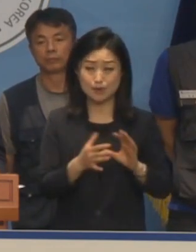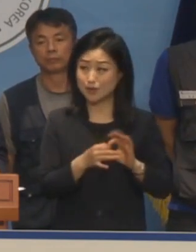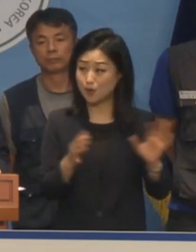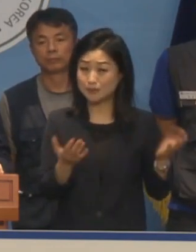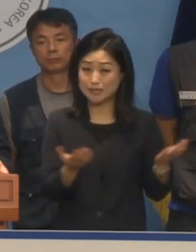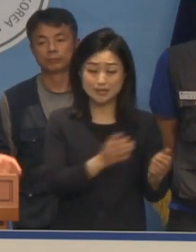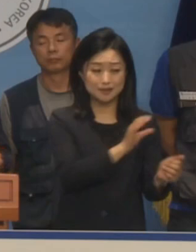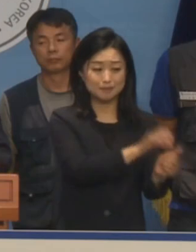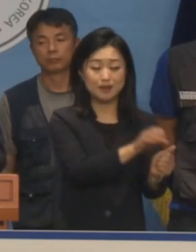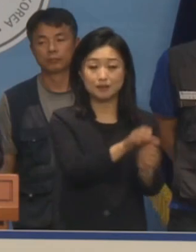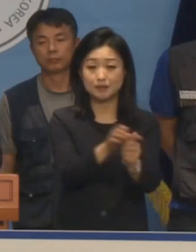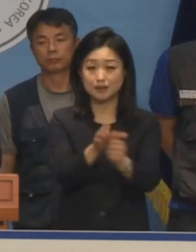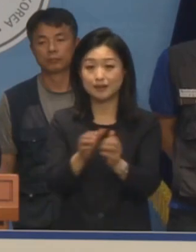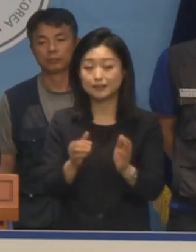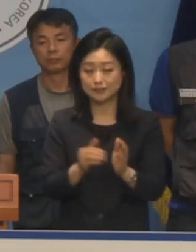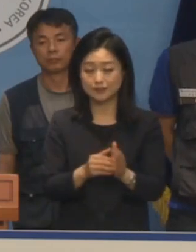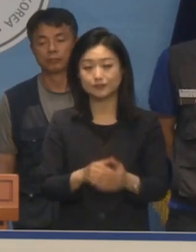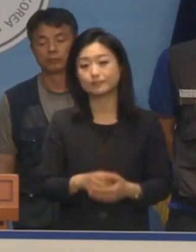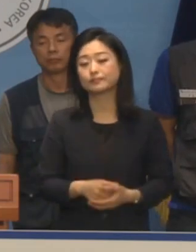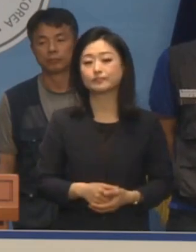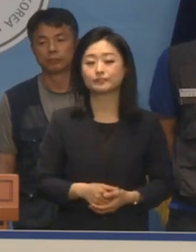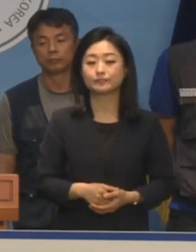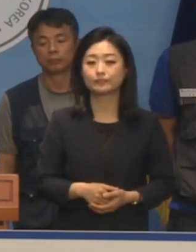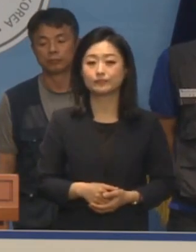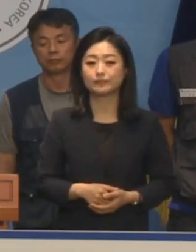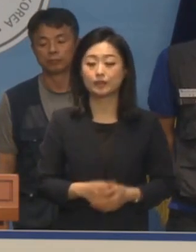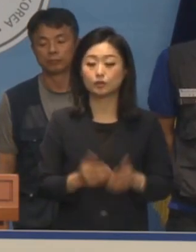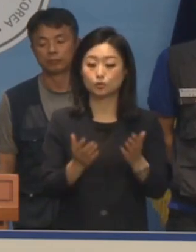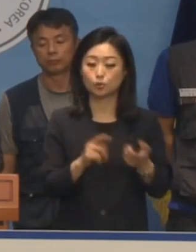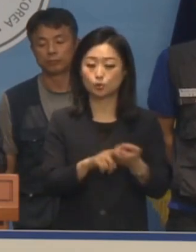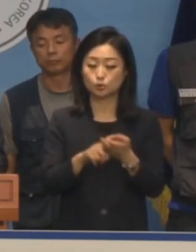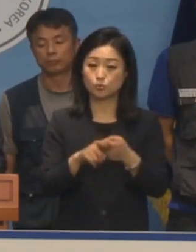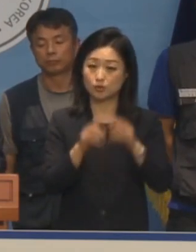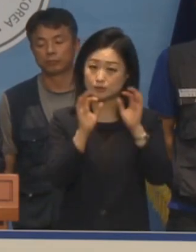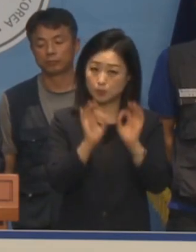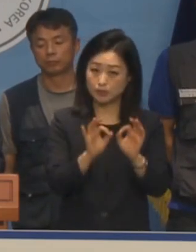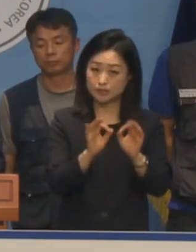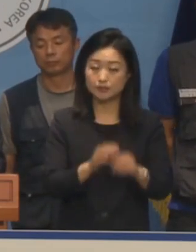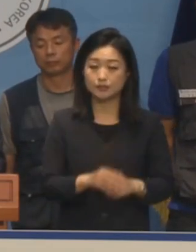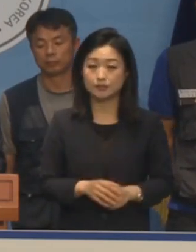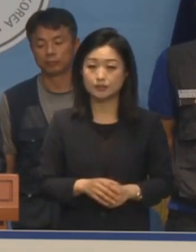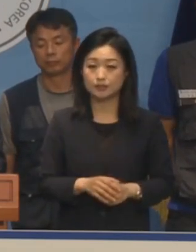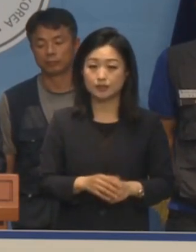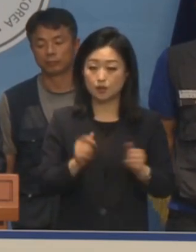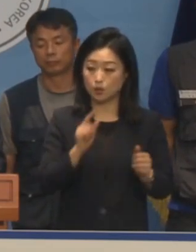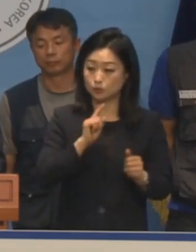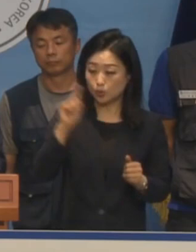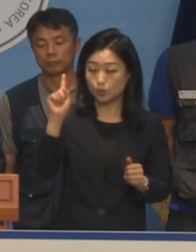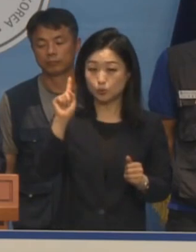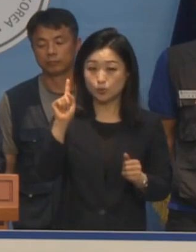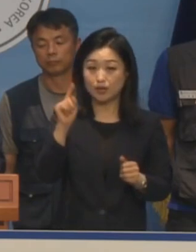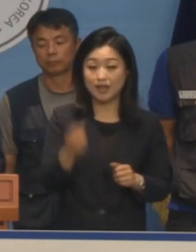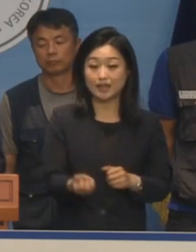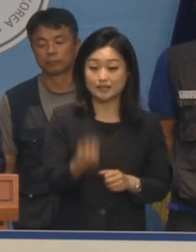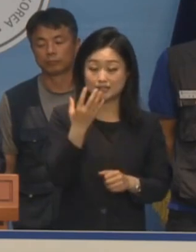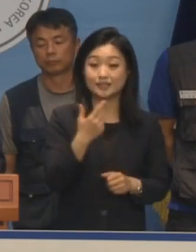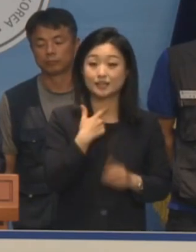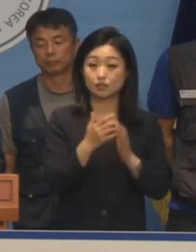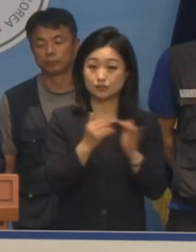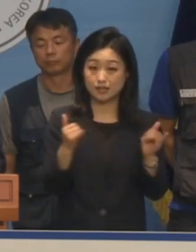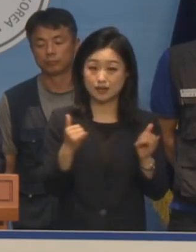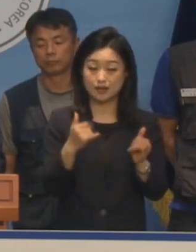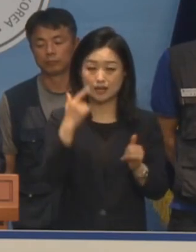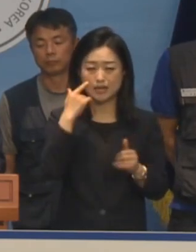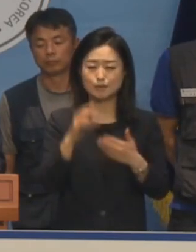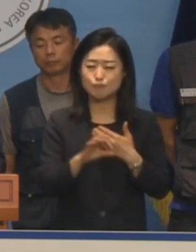업무를 하게 하고 있습니다 노동조합을 통해 근로 자지의 확인 소송에서 승리한 노동자들을 이런 식으로 전보하는